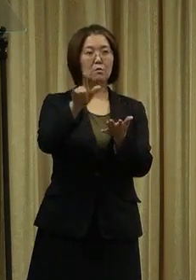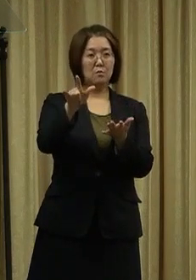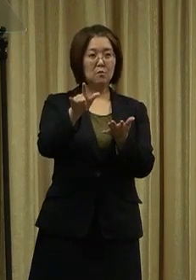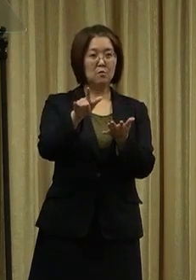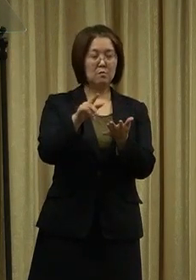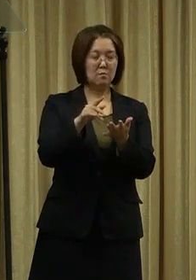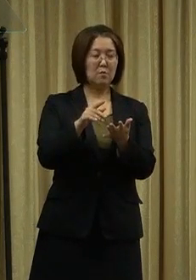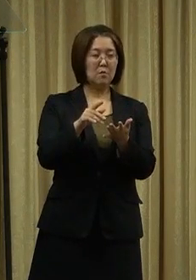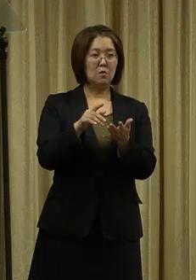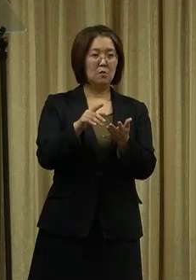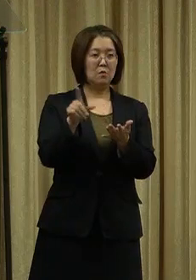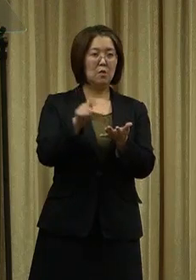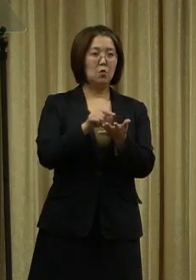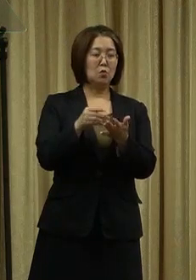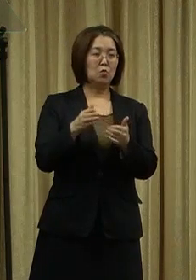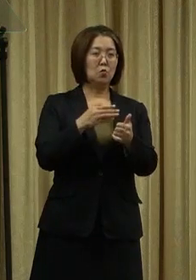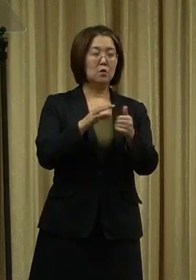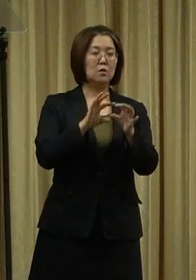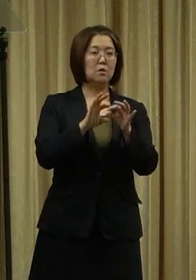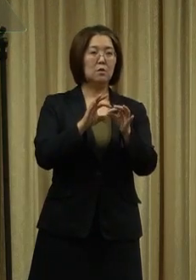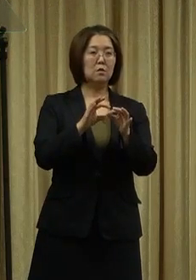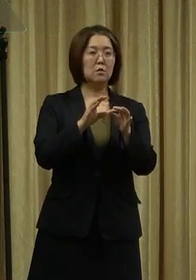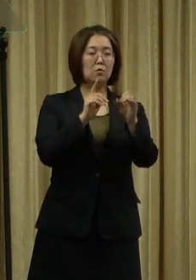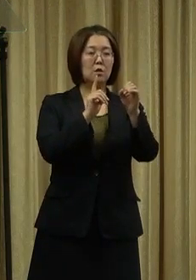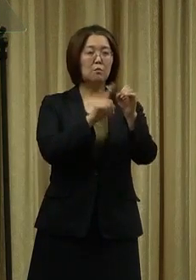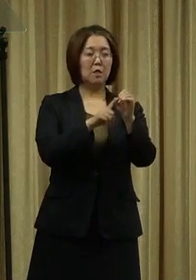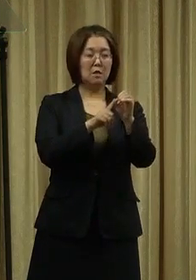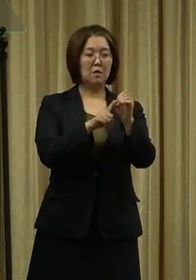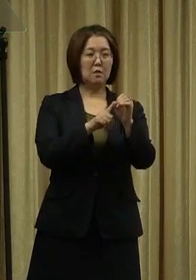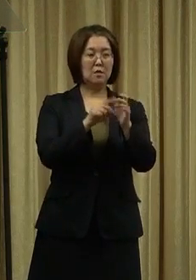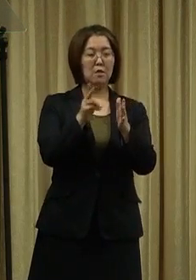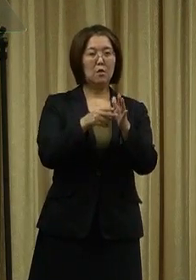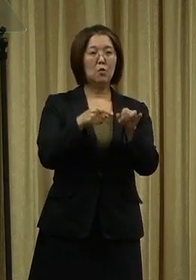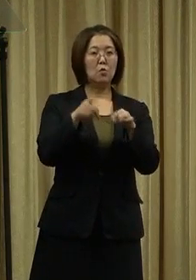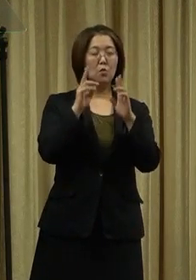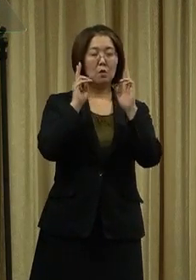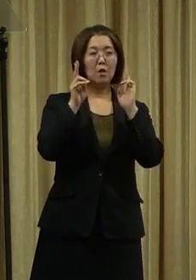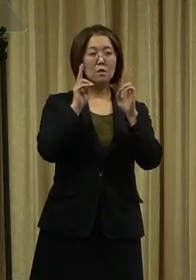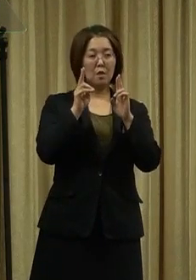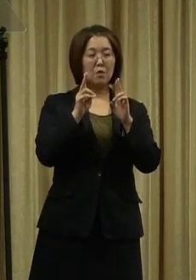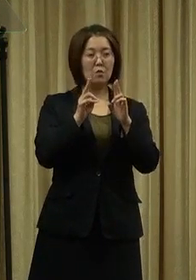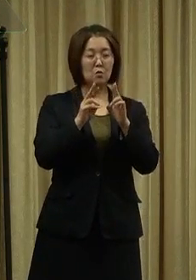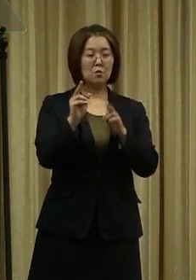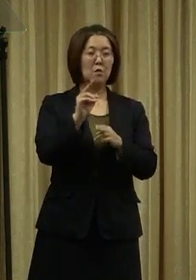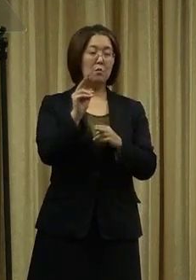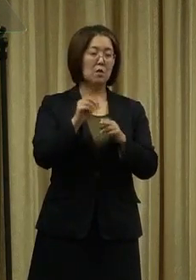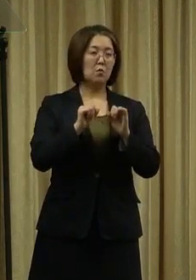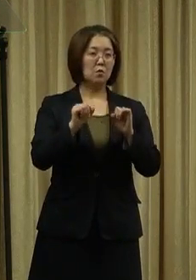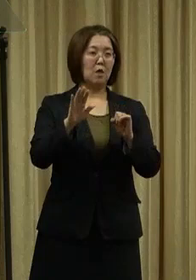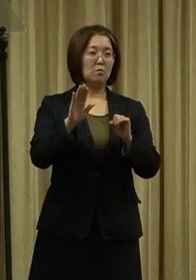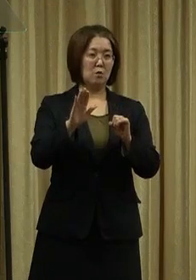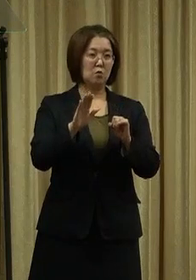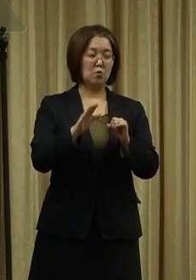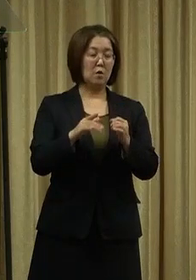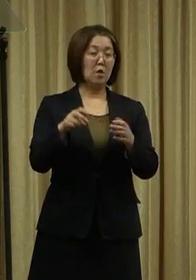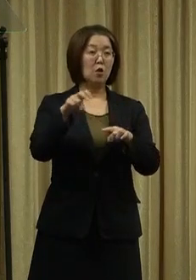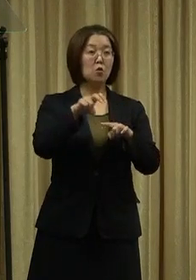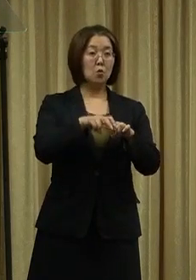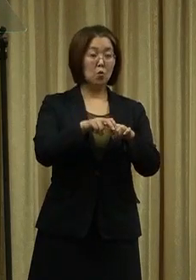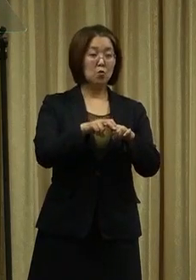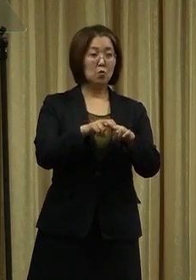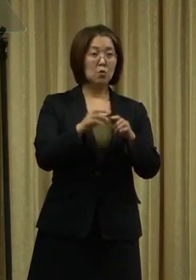セミナーを開催いたします。また ANA さんと連携したプロモーションや個人向け搭乗キャンペーンによりまして